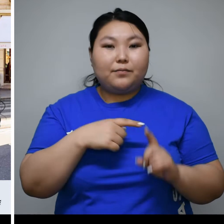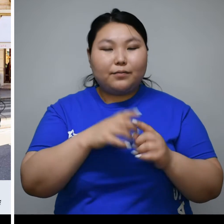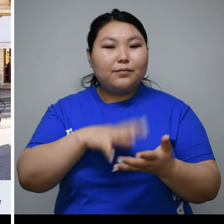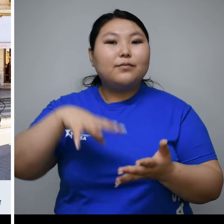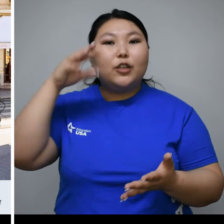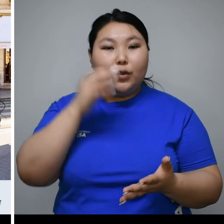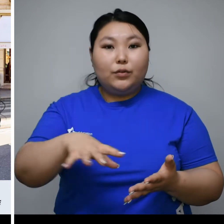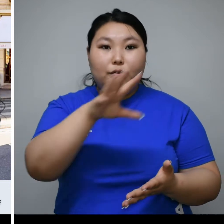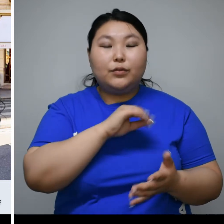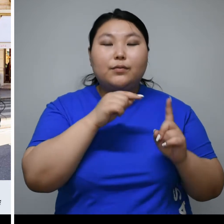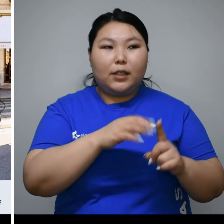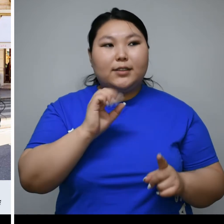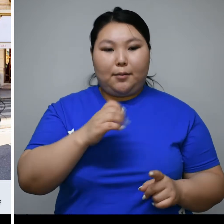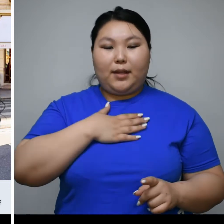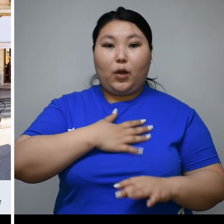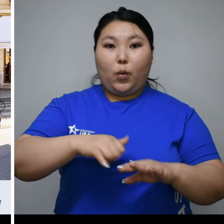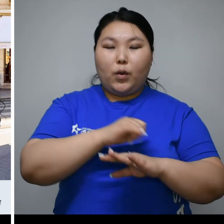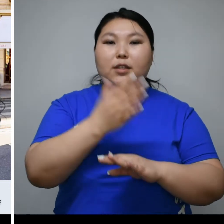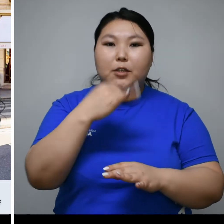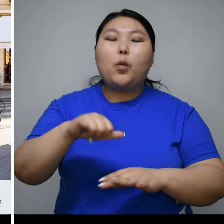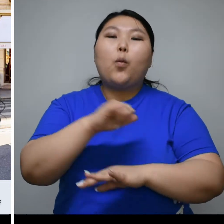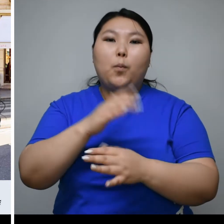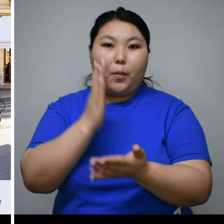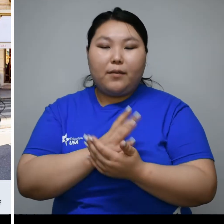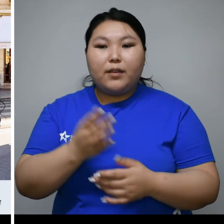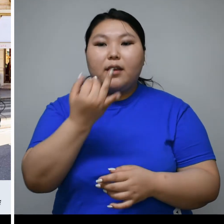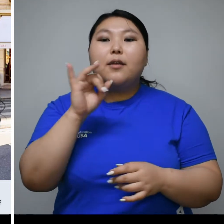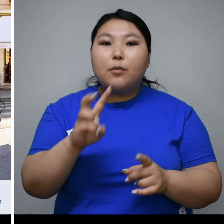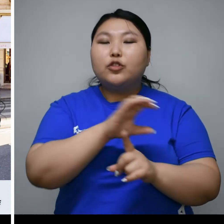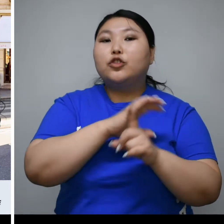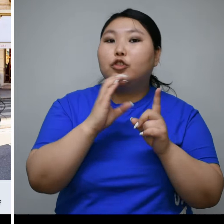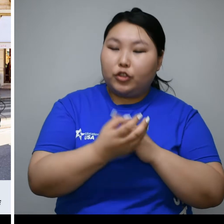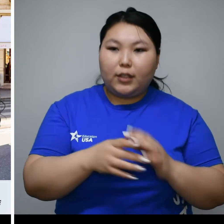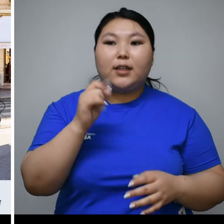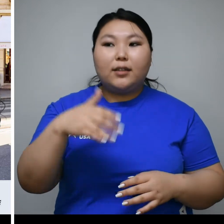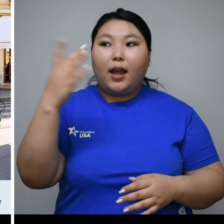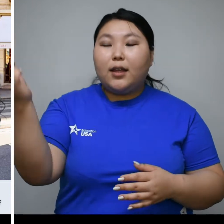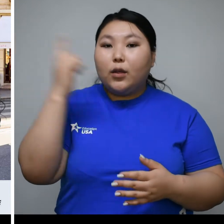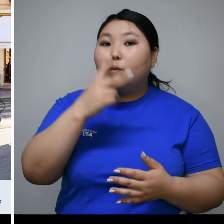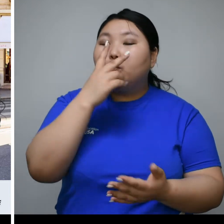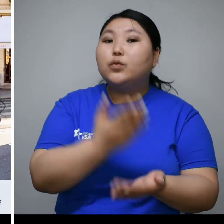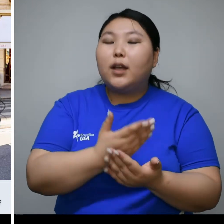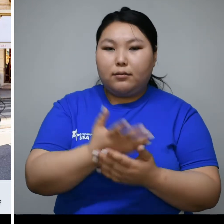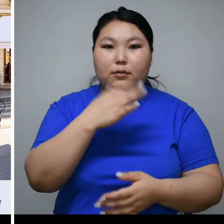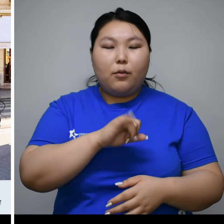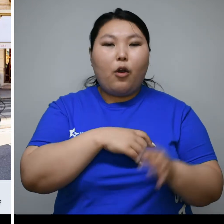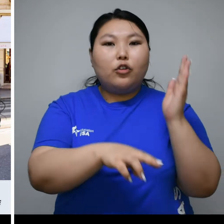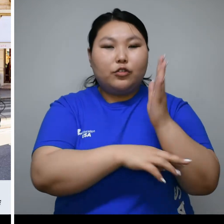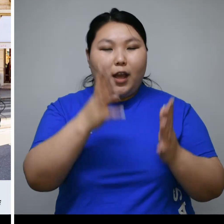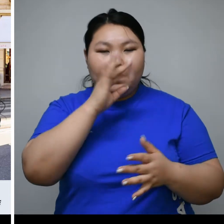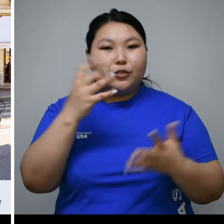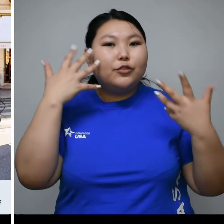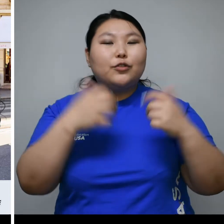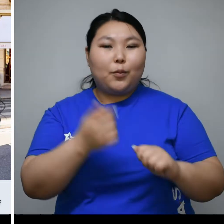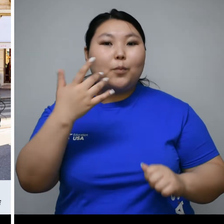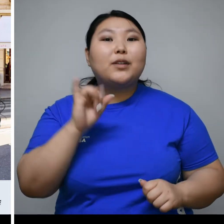Америкийн оюутнуудад те за манай улс ийм улс байдаг, ийм соёлтой, за та ирээд үзээрэй гэх тийм өдрлгүүдийг бид нар